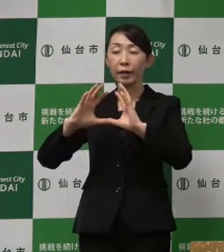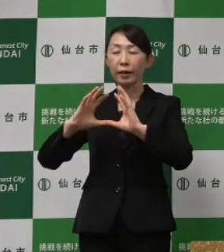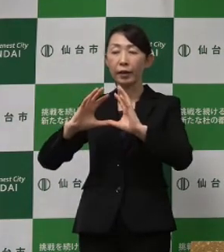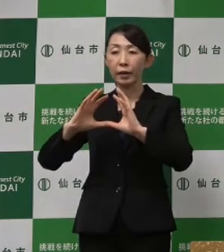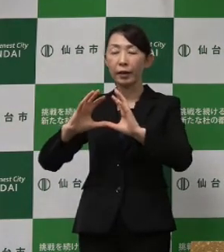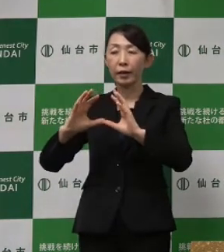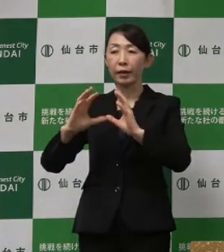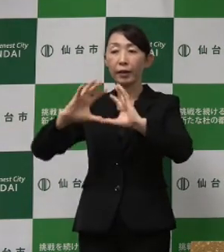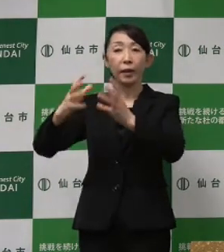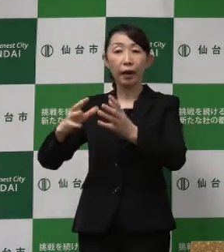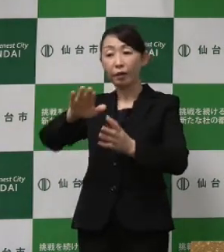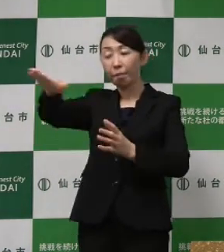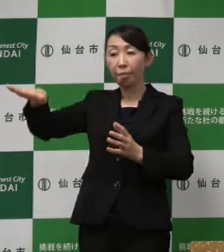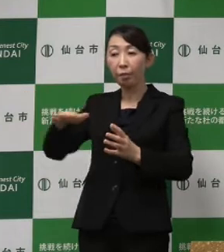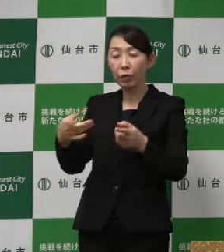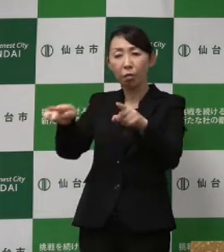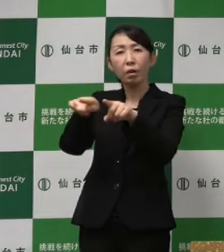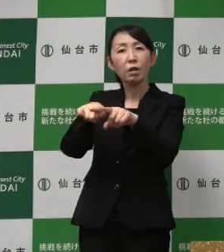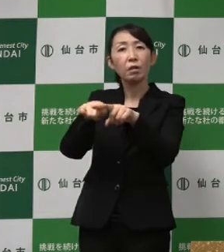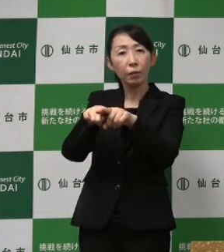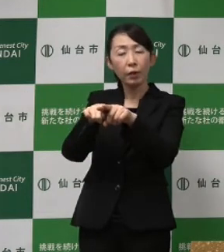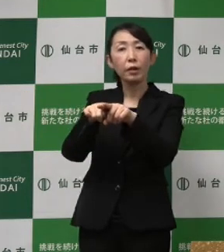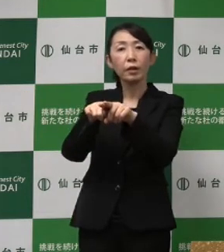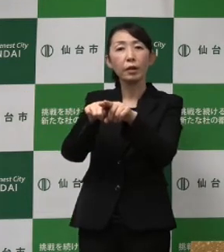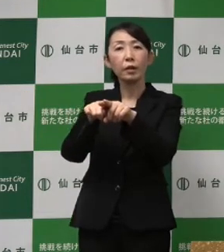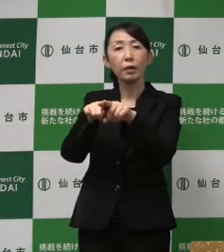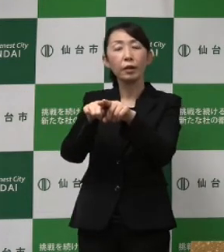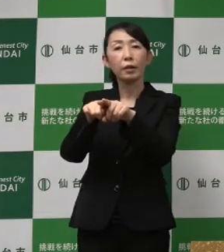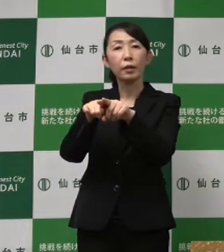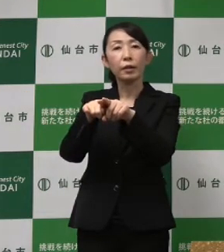なあの方々と一緒になって、